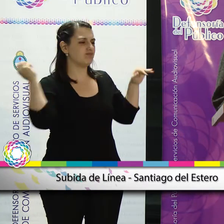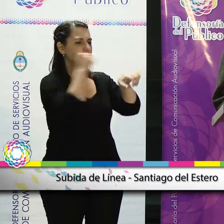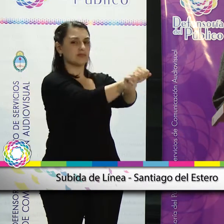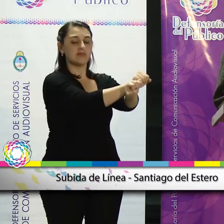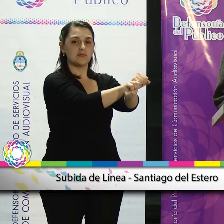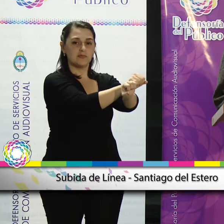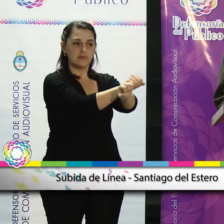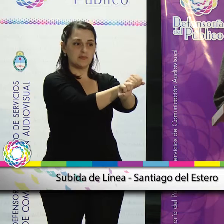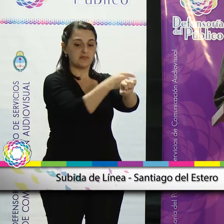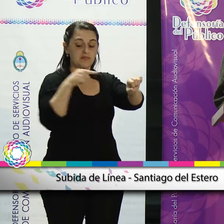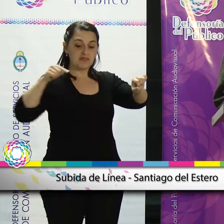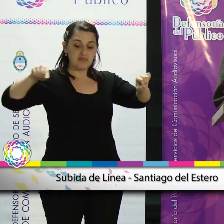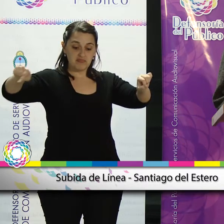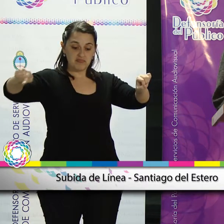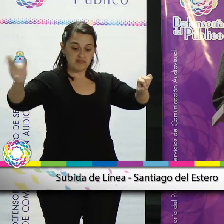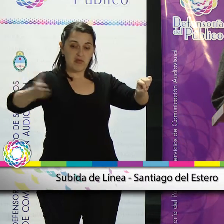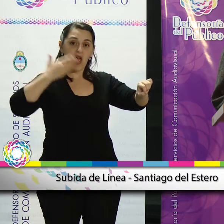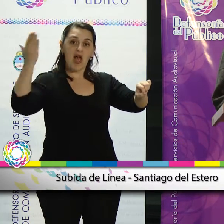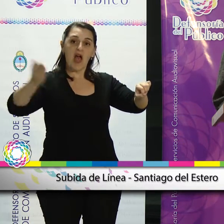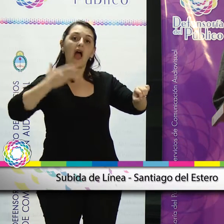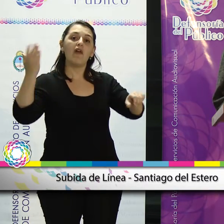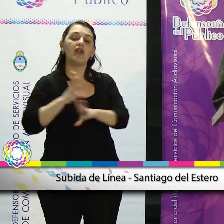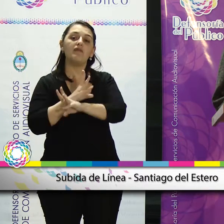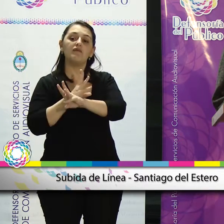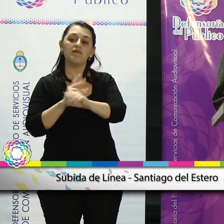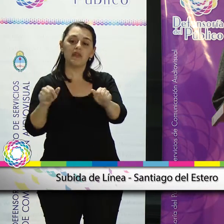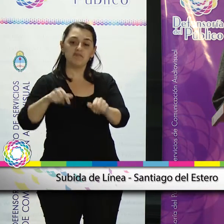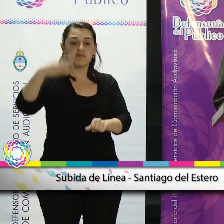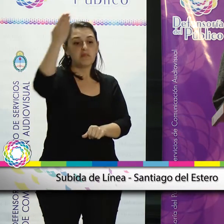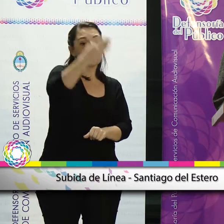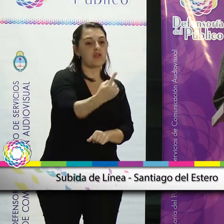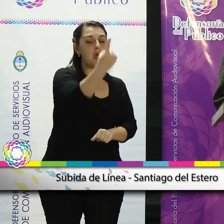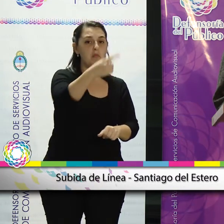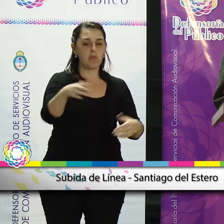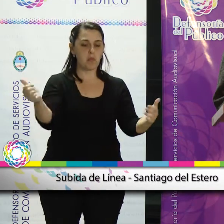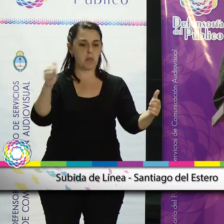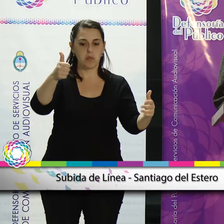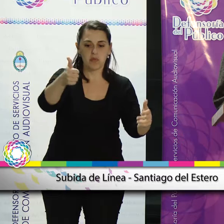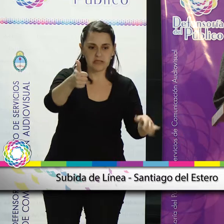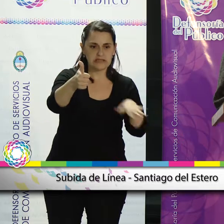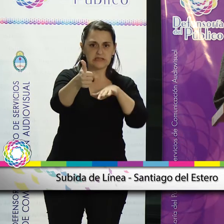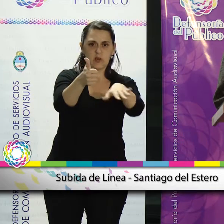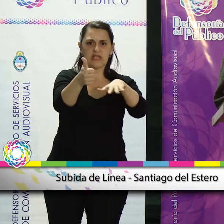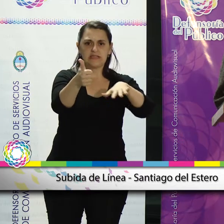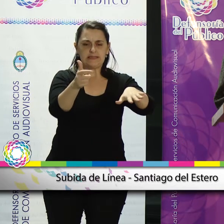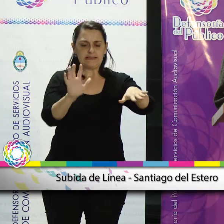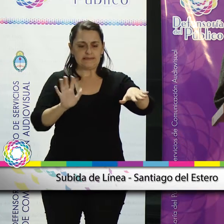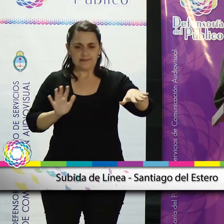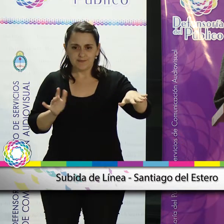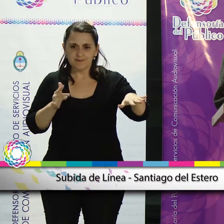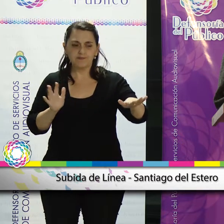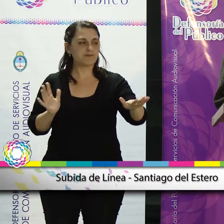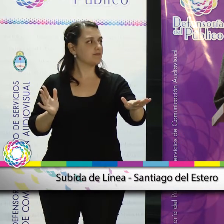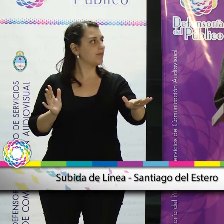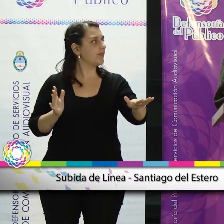a su hogar para poder tener una escena con todo el equipo se encuentra con un escenario que a ella le mete directamente al pasado había